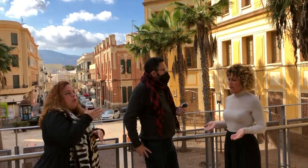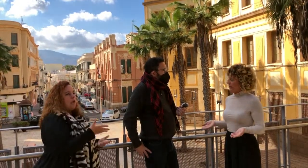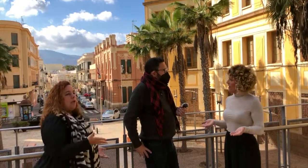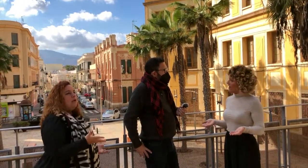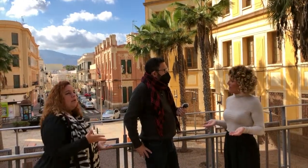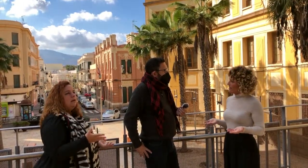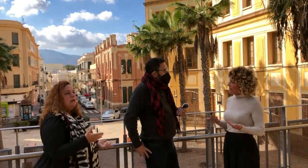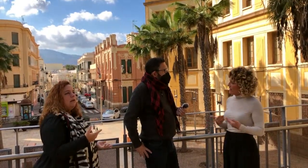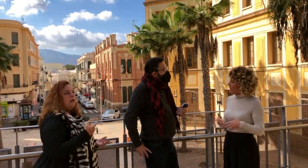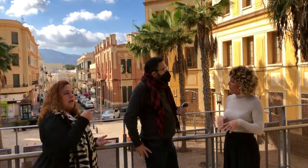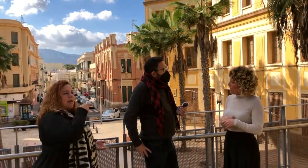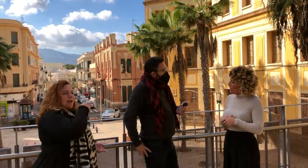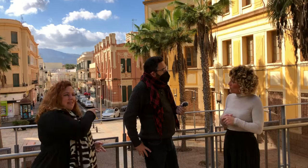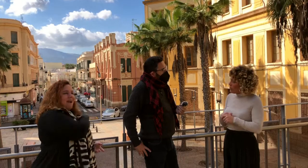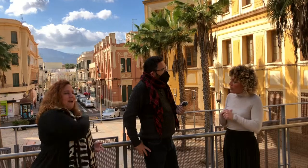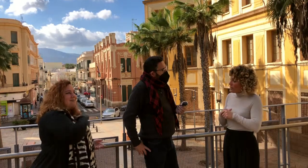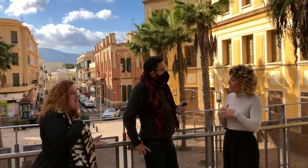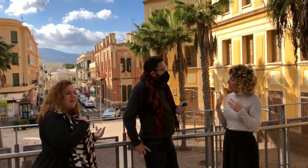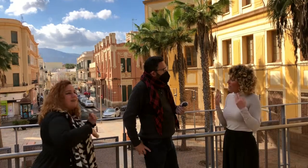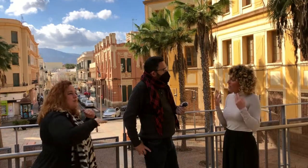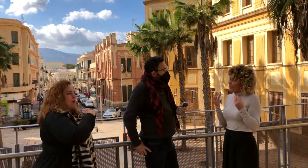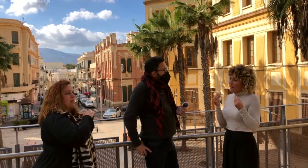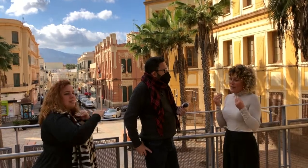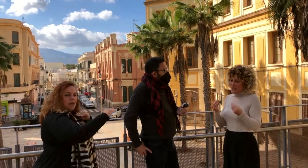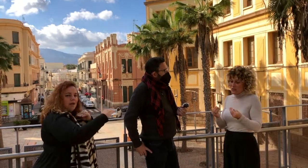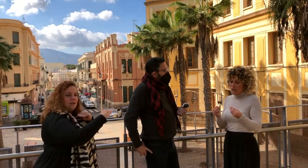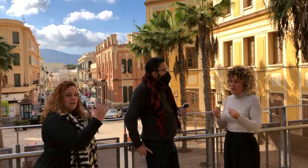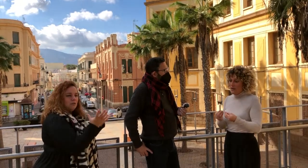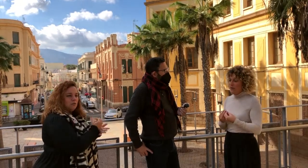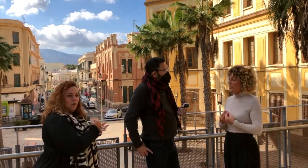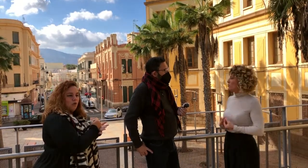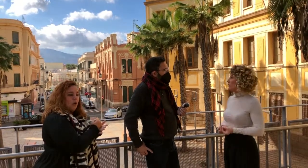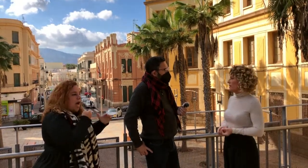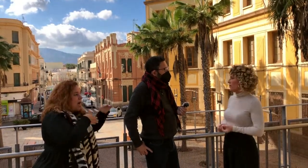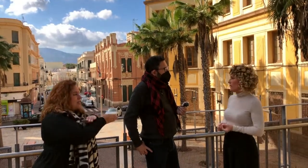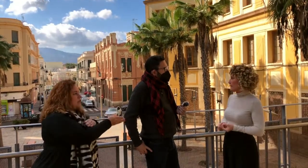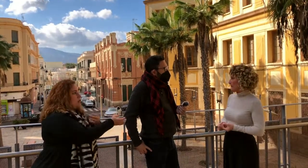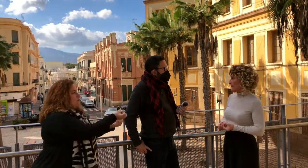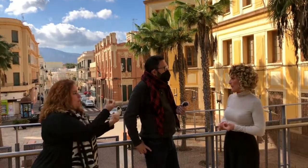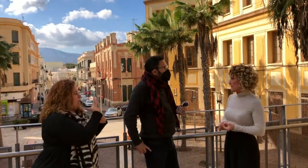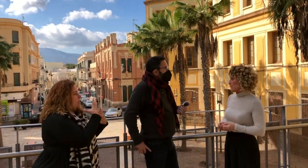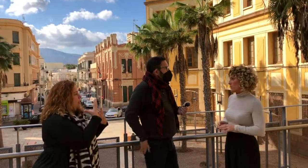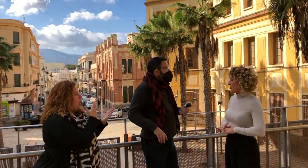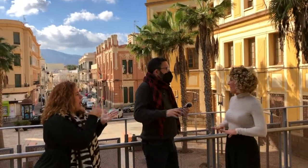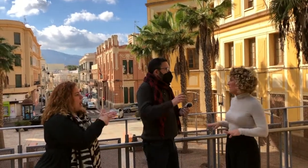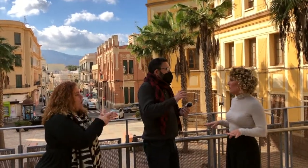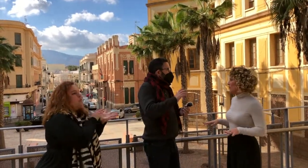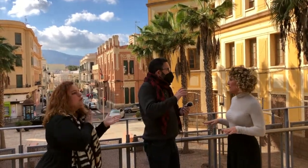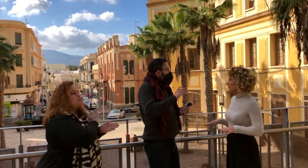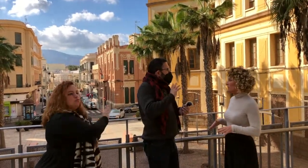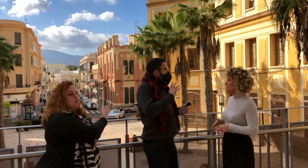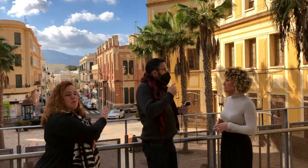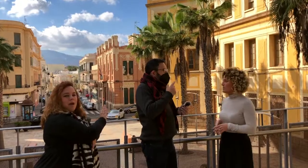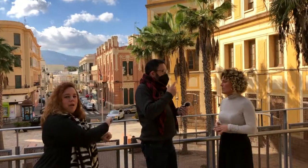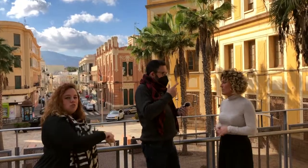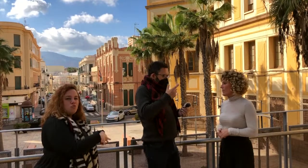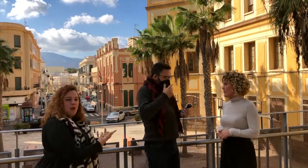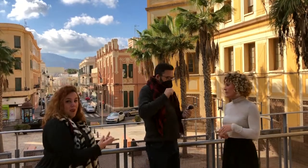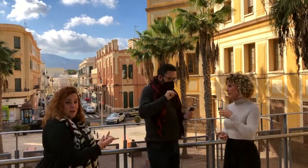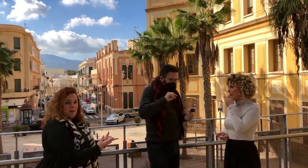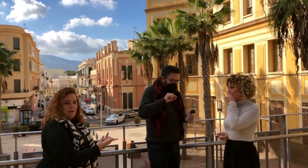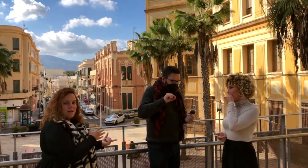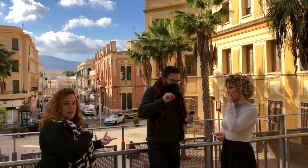tiene buen nivel, ella quiere ser igual, solo necesita el acceso a la información en su lengua. Claro, porque es lo único. Fíjate,